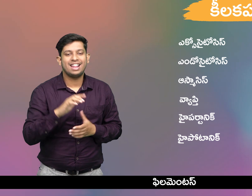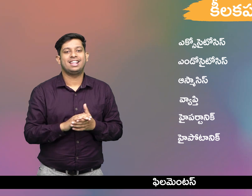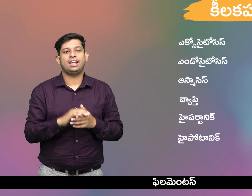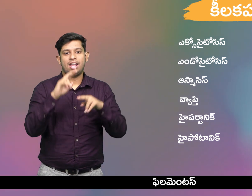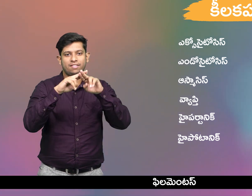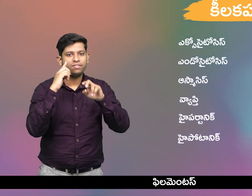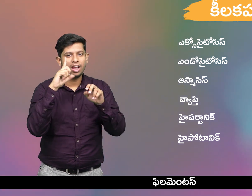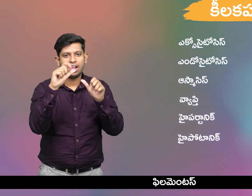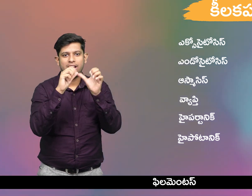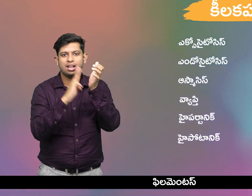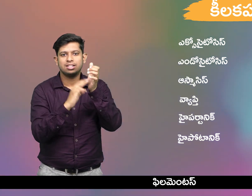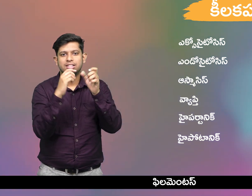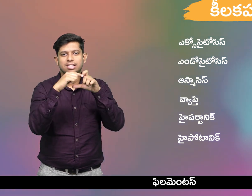ఫిలమెంటస్,